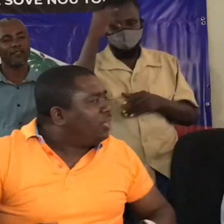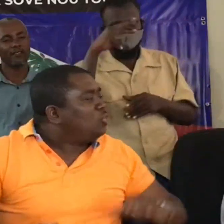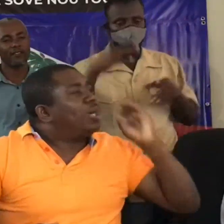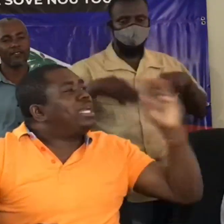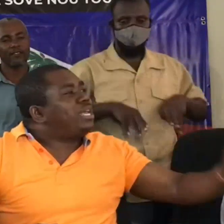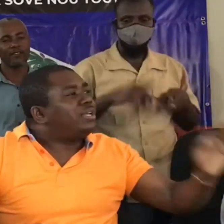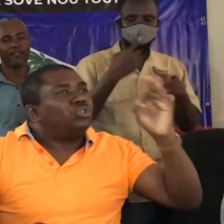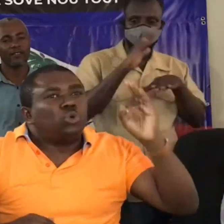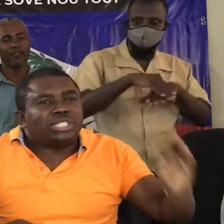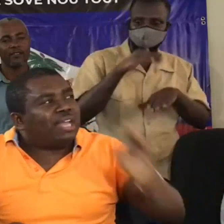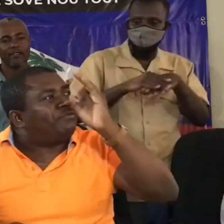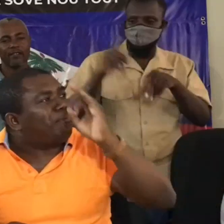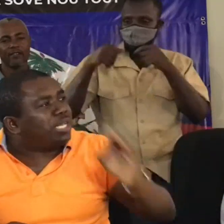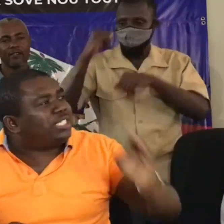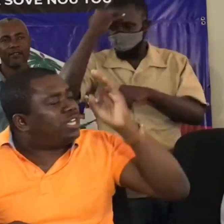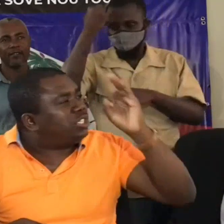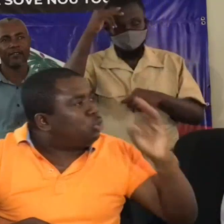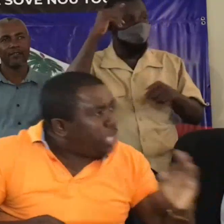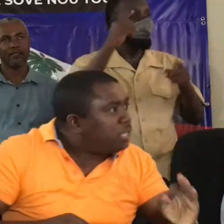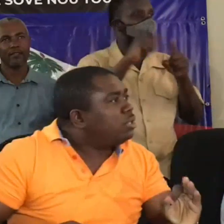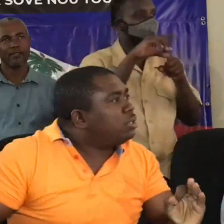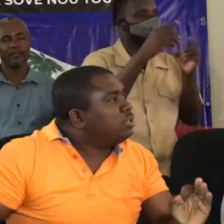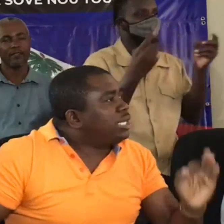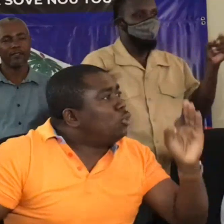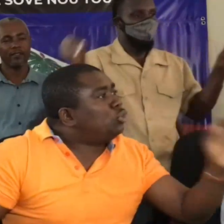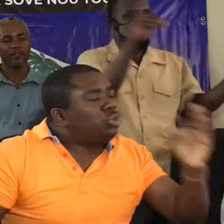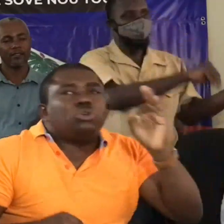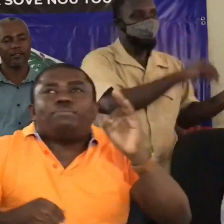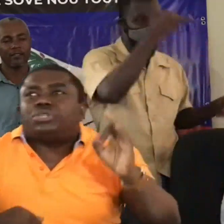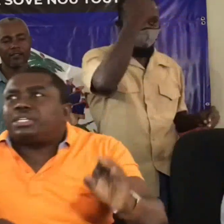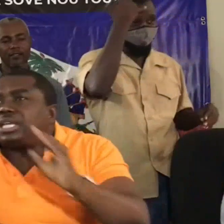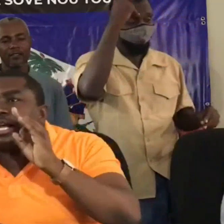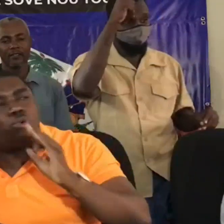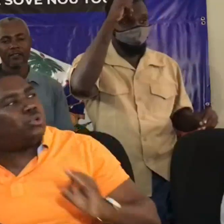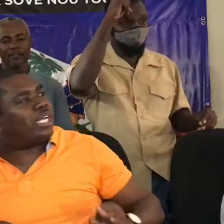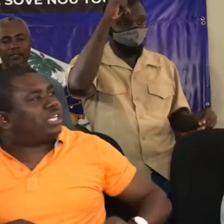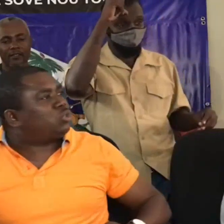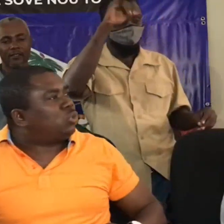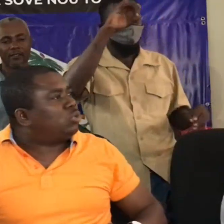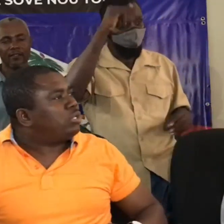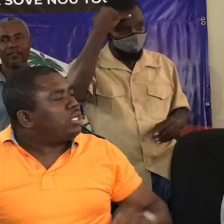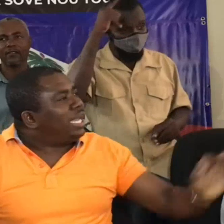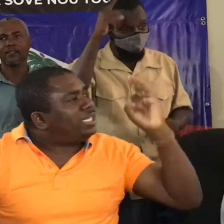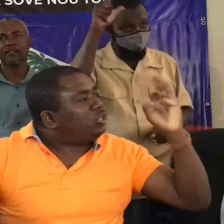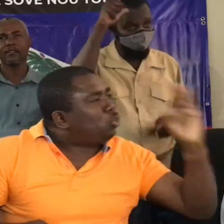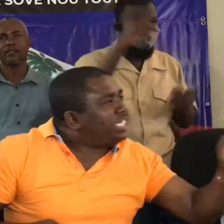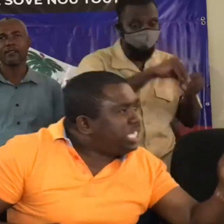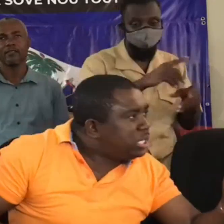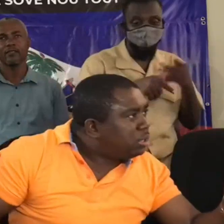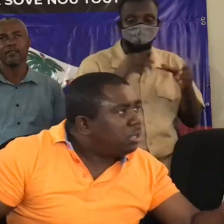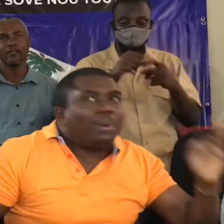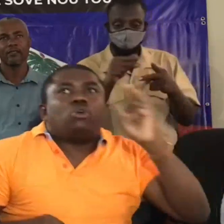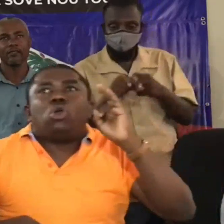déjà, y aurait l'île Joseph Fessenjean lui. C'est le juge le plus ancien à la Cour de cassation. Il a été